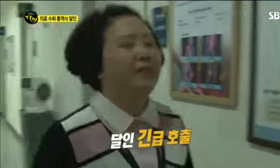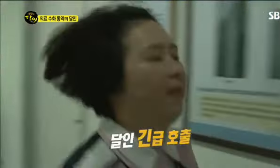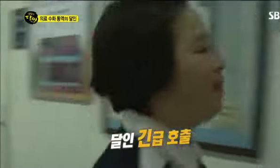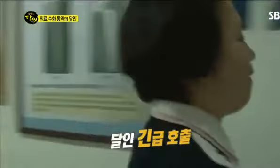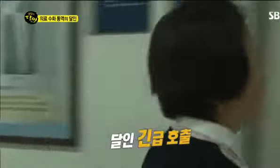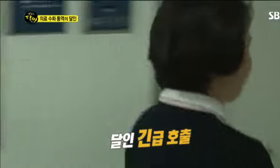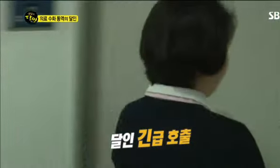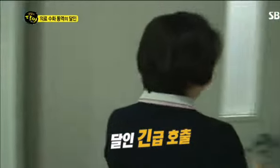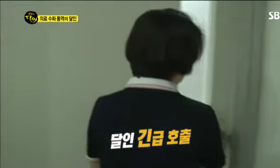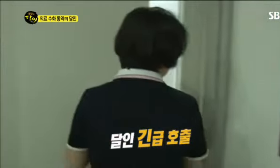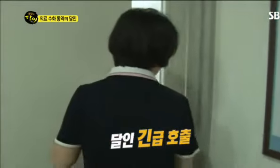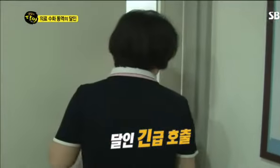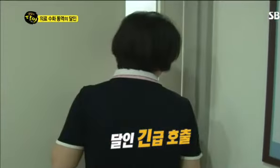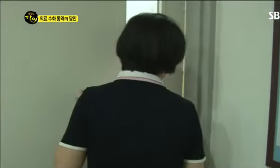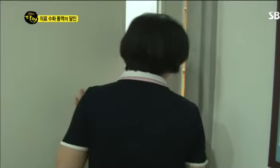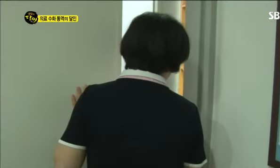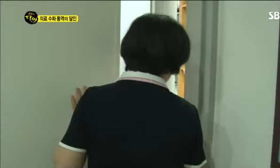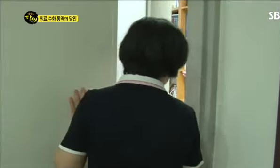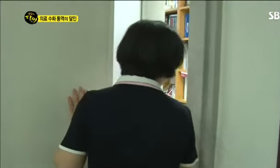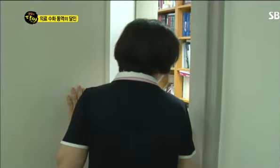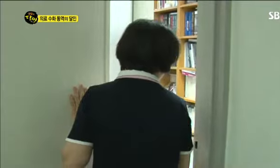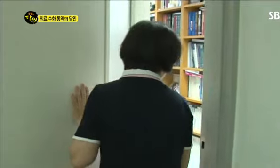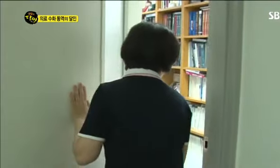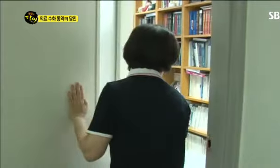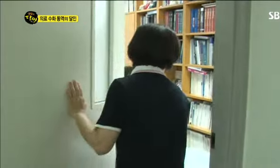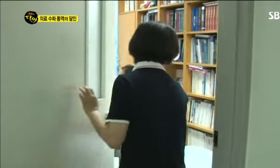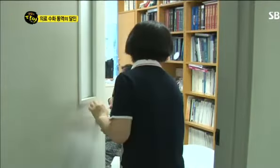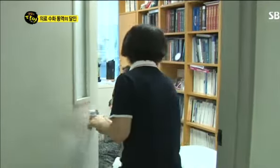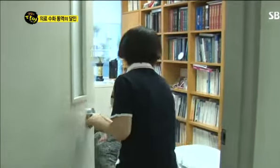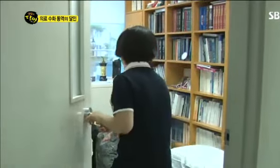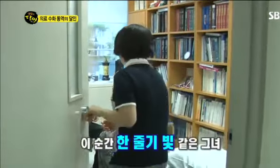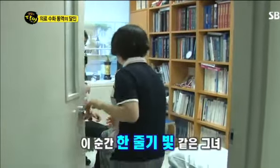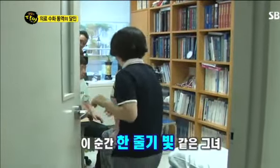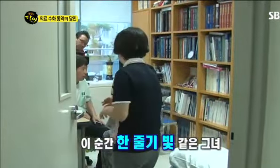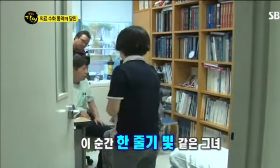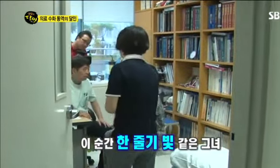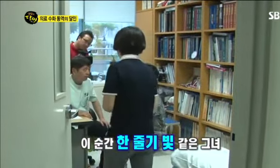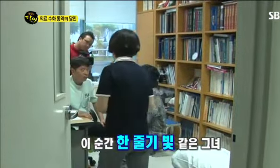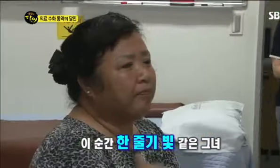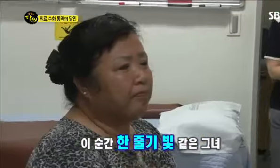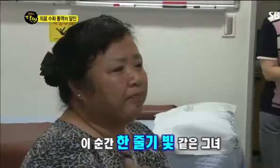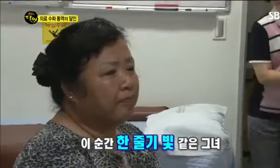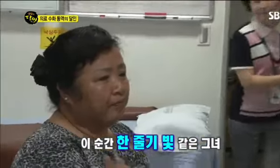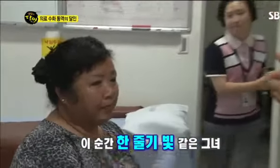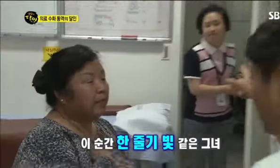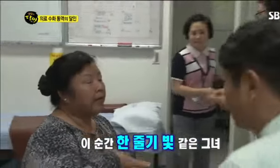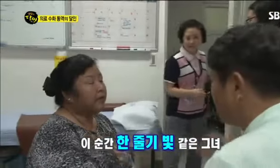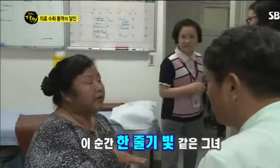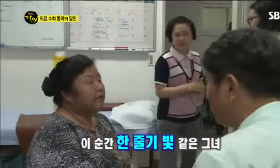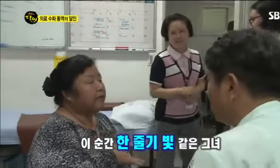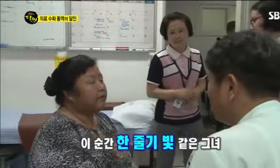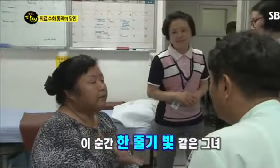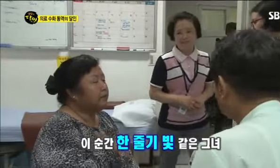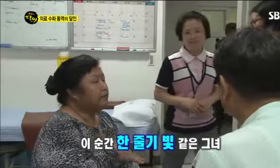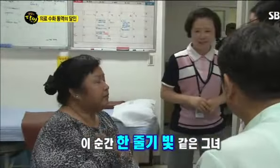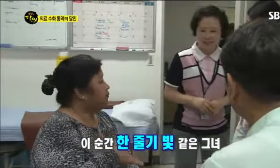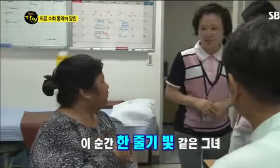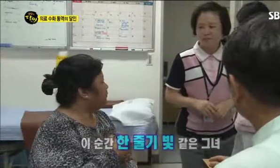지금 이 순간 한 주기 빛과도 같은 사람, 오은정 달인이 나타납니다. 이게 얘기. 달인의 얼굴을 보자마자